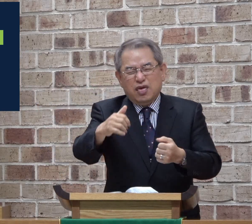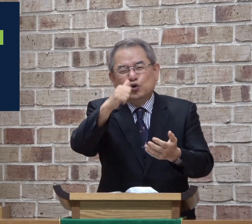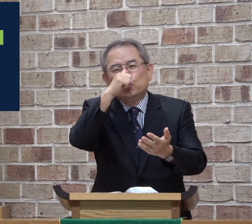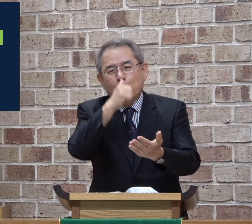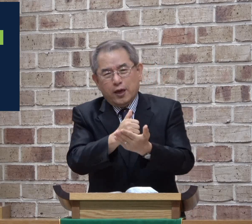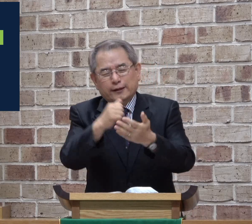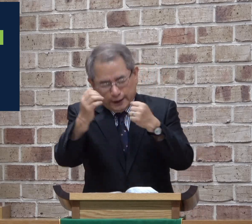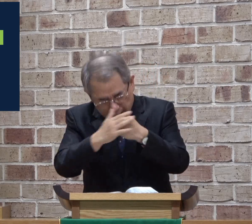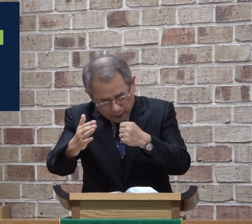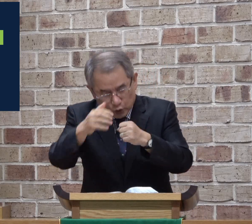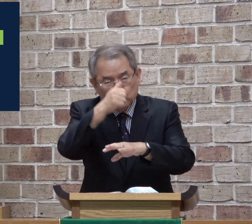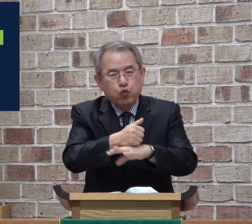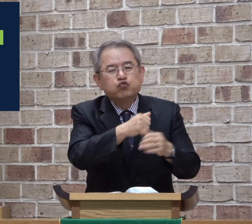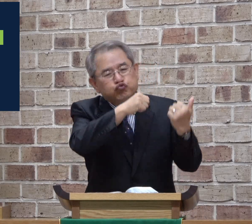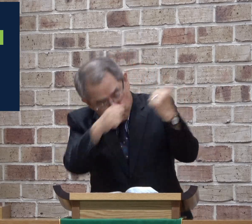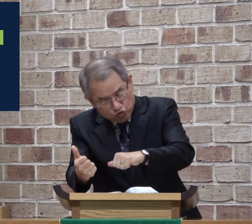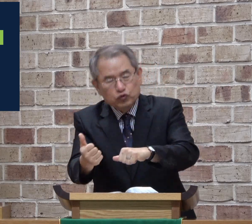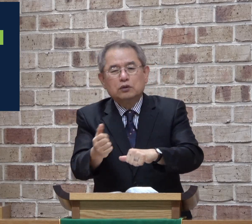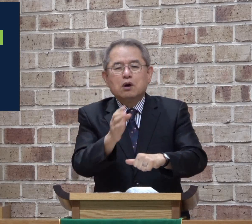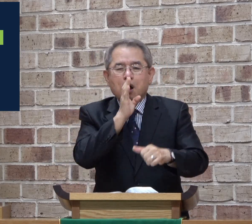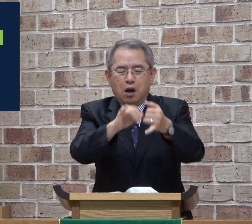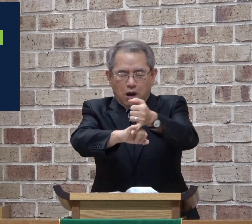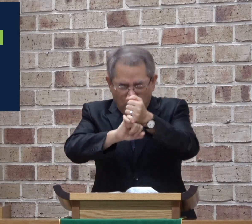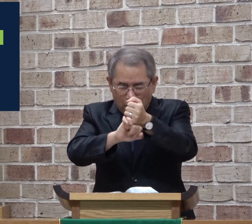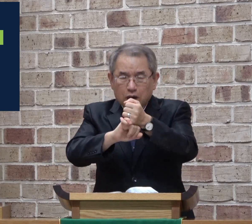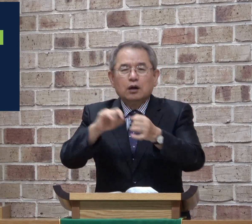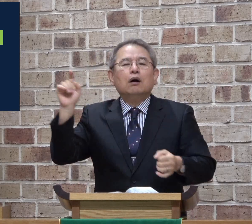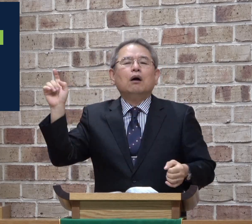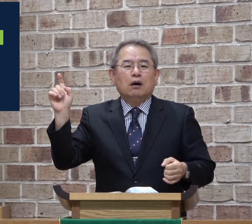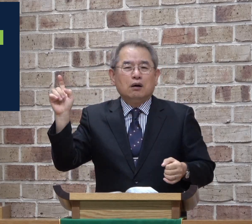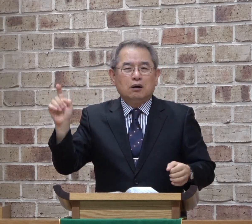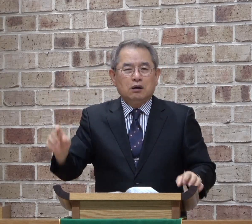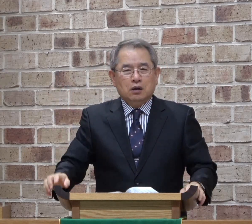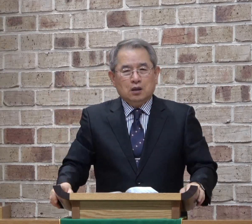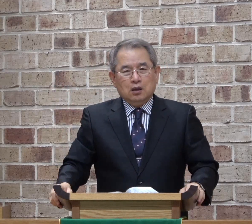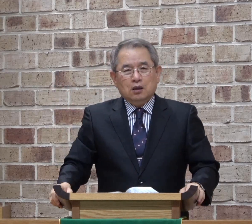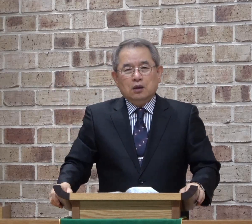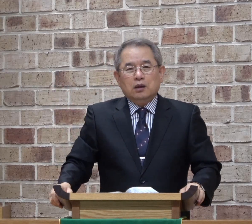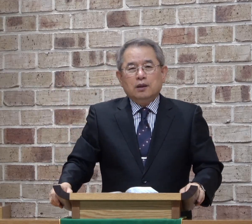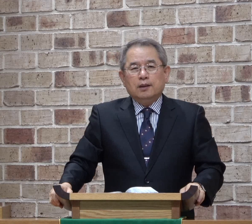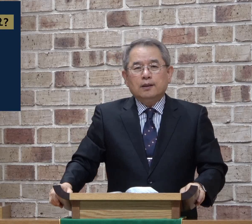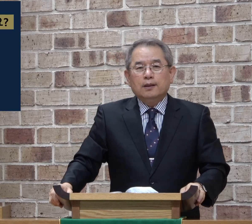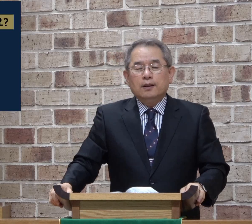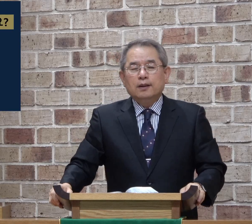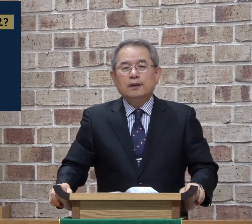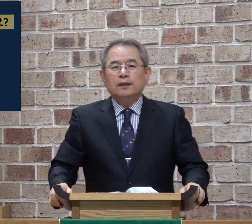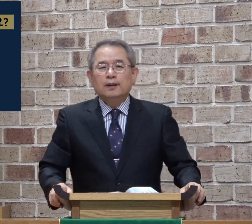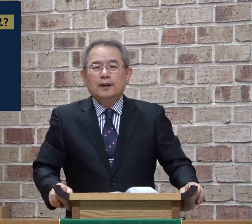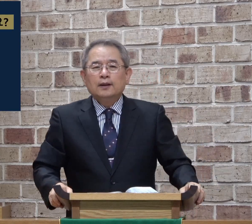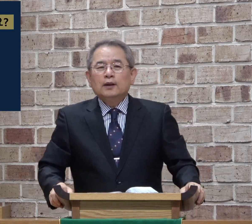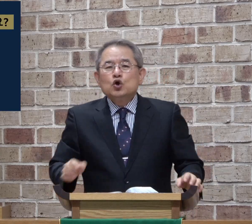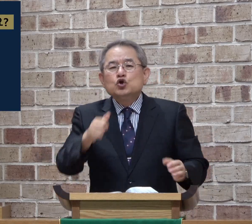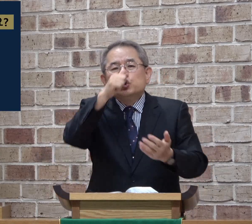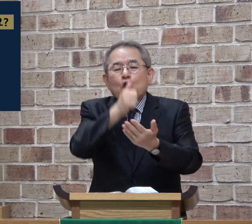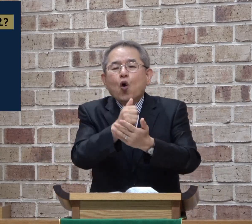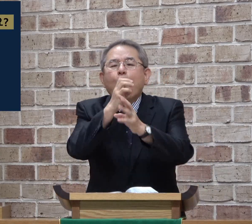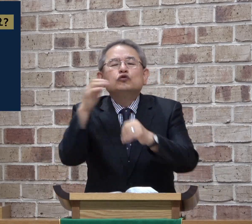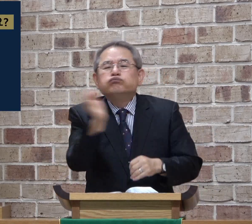근데 왜 죽냐 하면 바로 이 죄 때문입니다. 죄를 지으면 죽게 되어 있습니다.